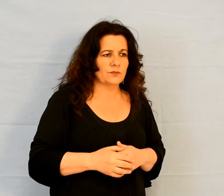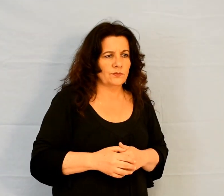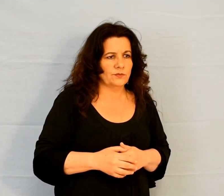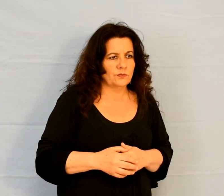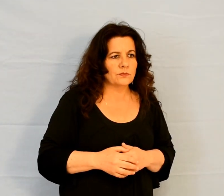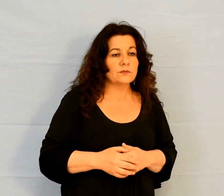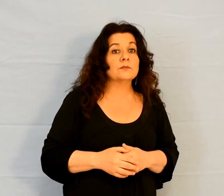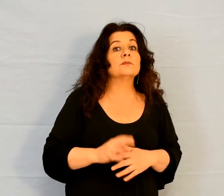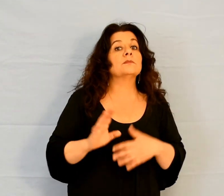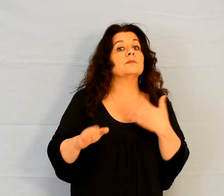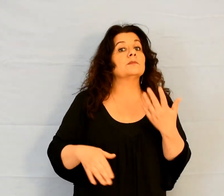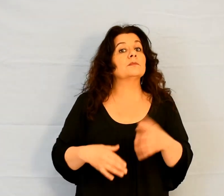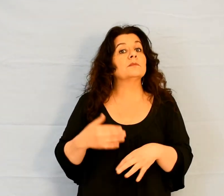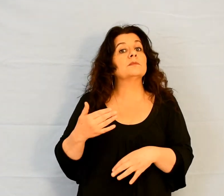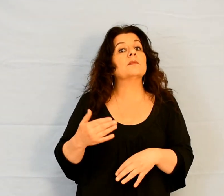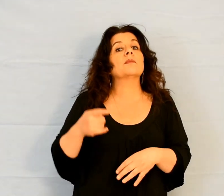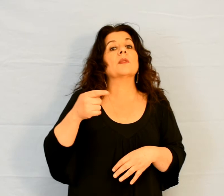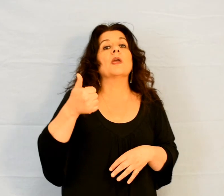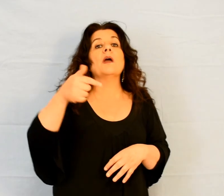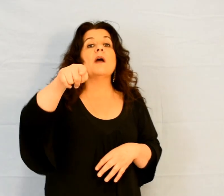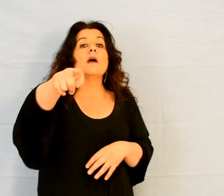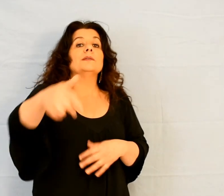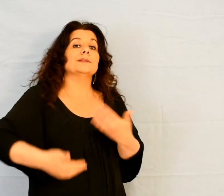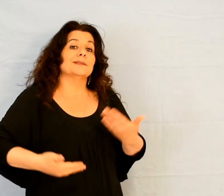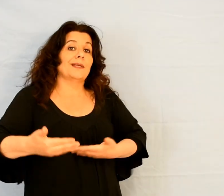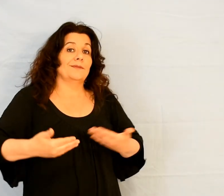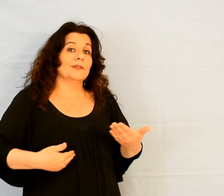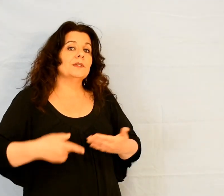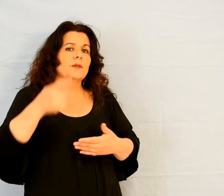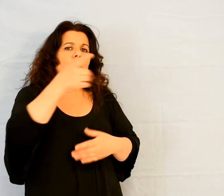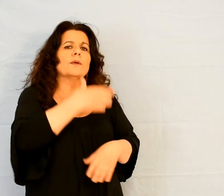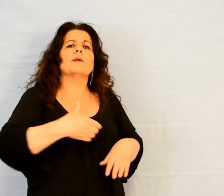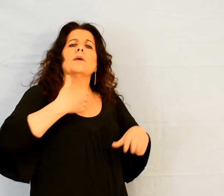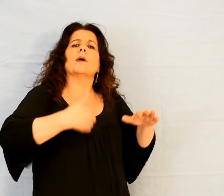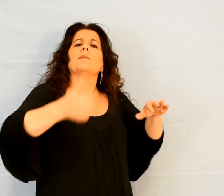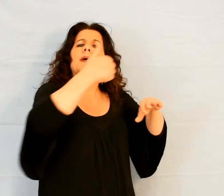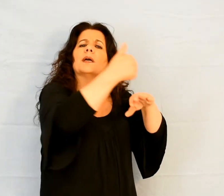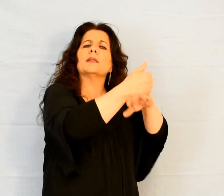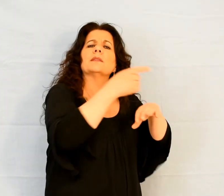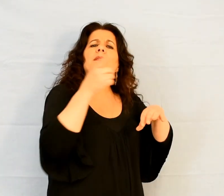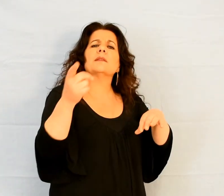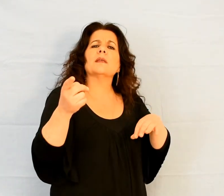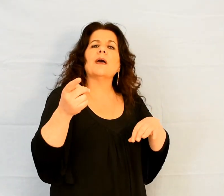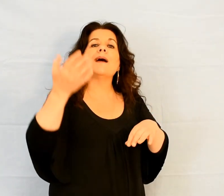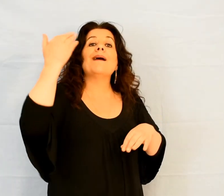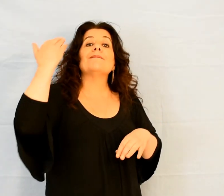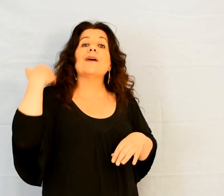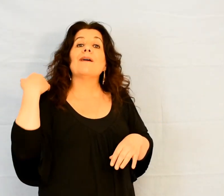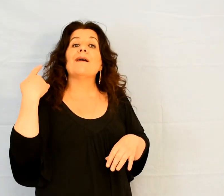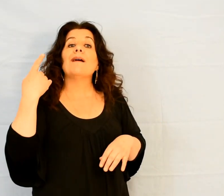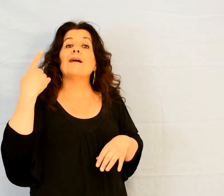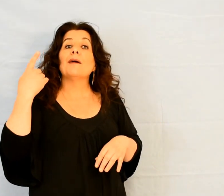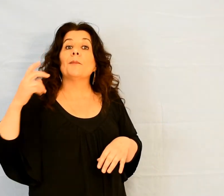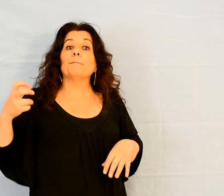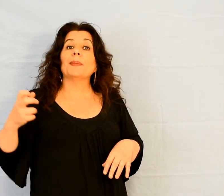Un des serviteurs du grand prêtre, parent de celui à qui Pierre avait coupé l'oreille, insista.